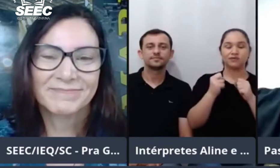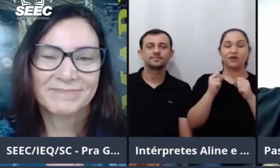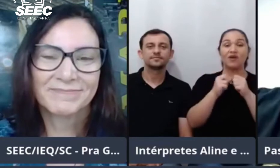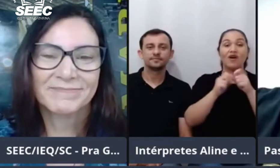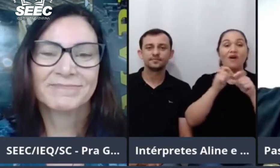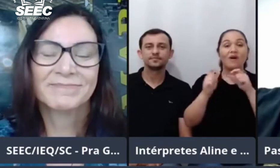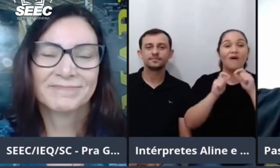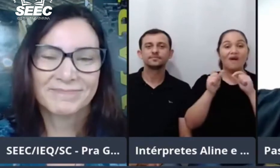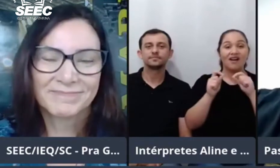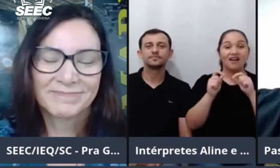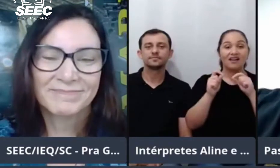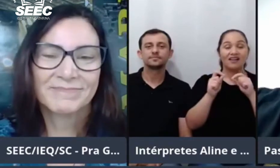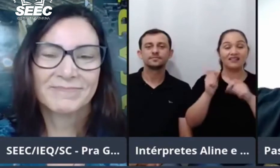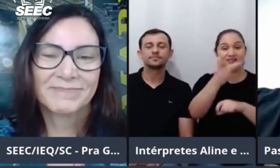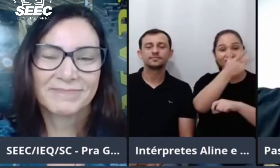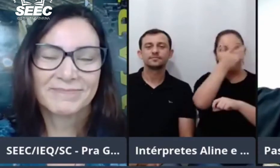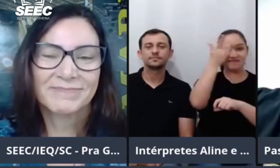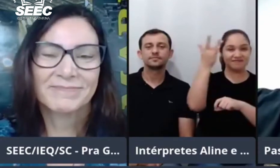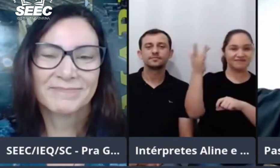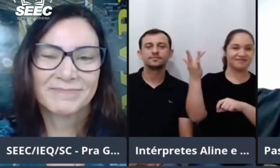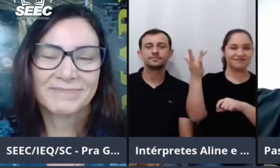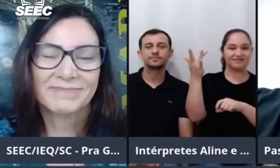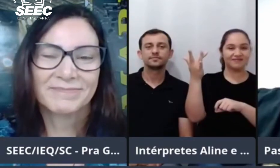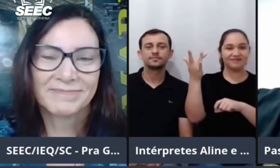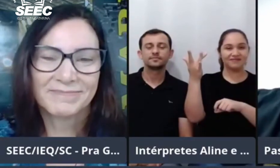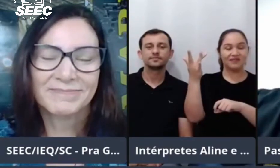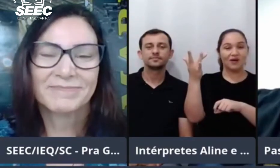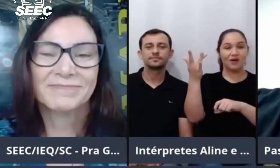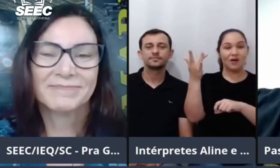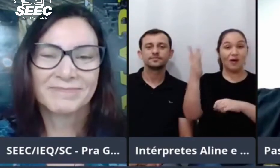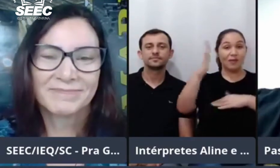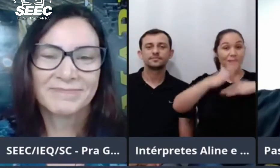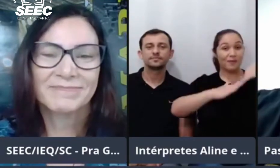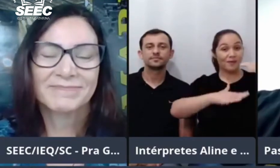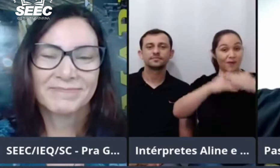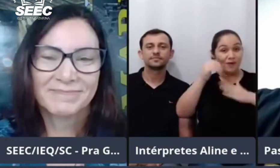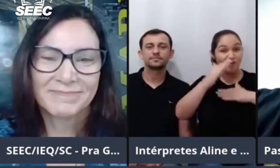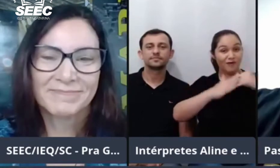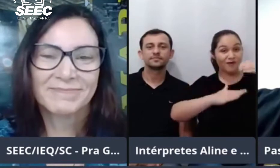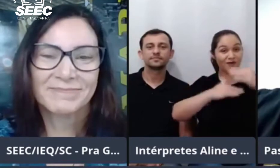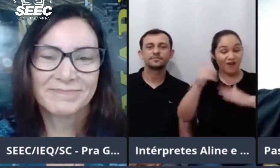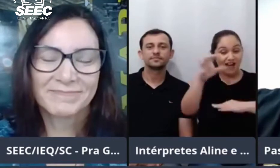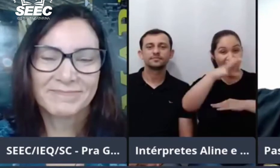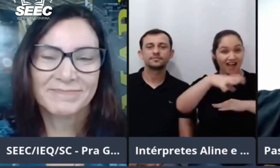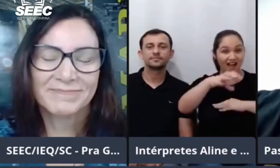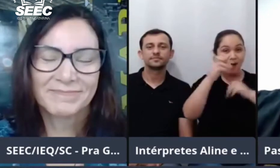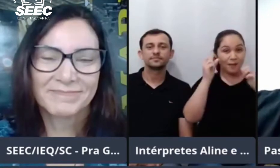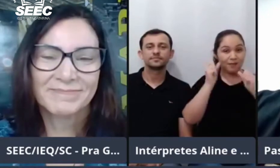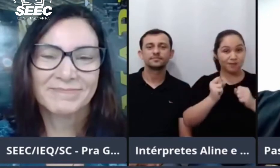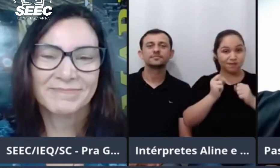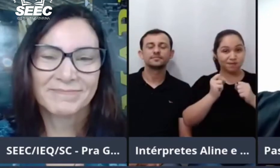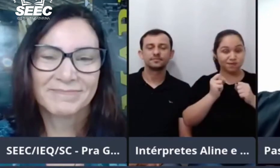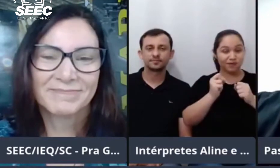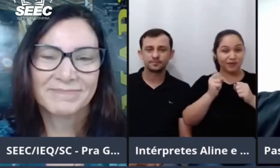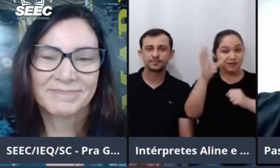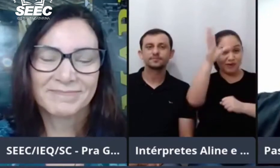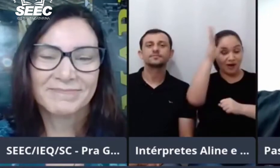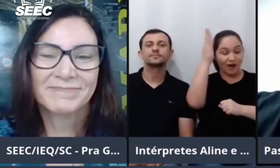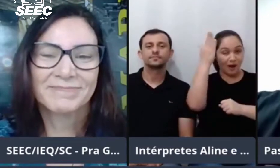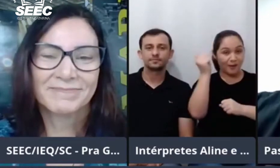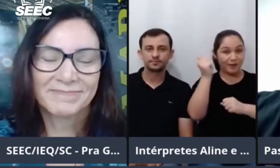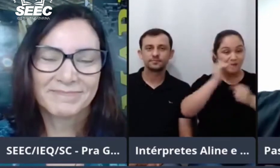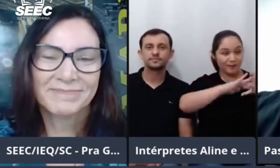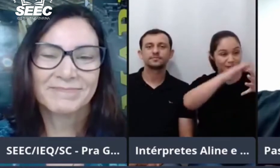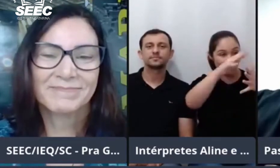capacitarmos, gabaritarmos, né, profissionais da área para que essa linguagem possa chegar ao coração do surdo, né, e